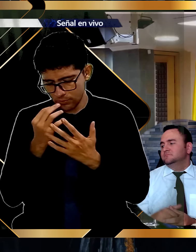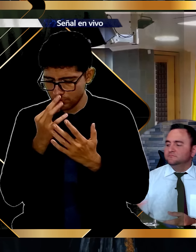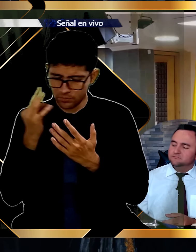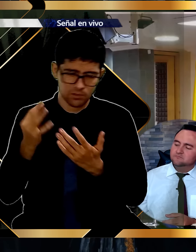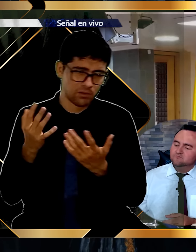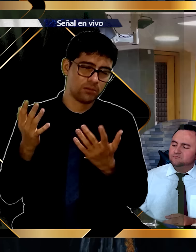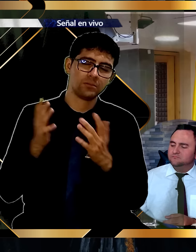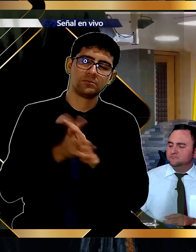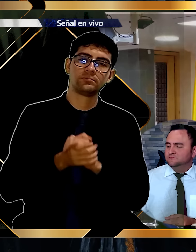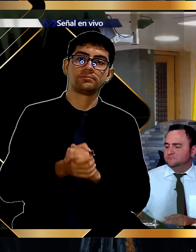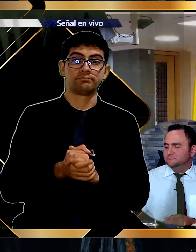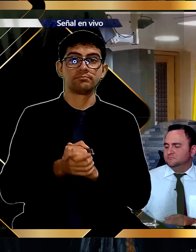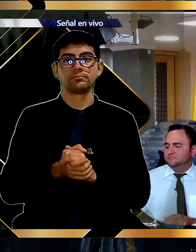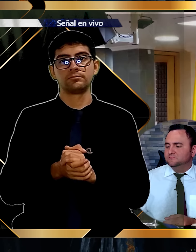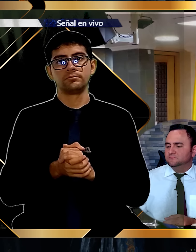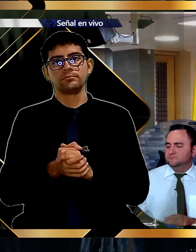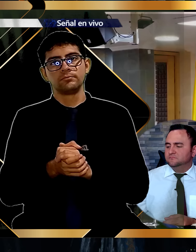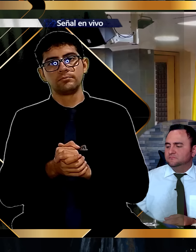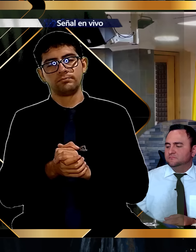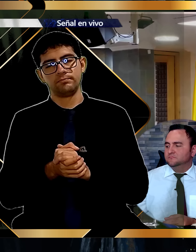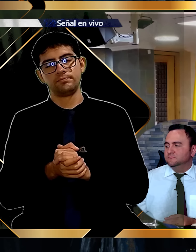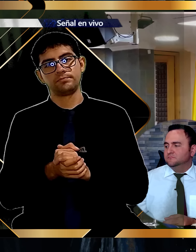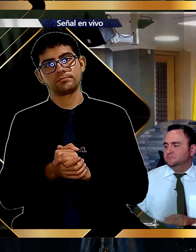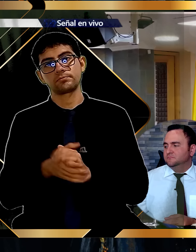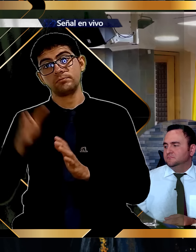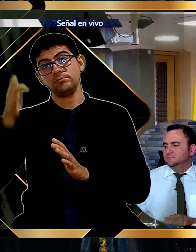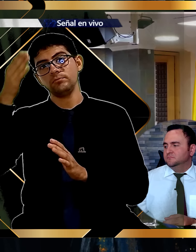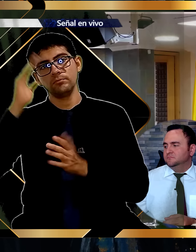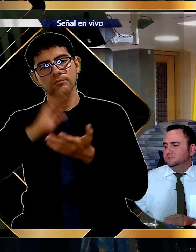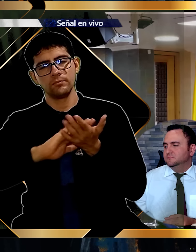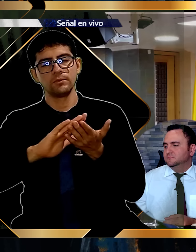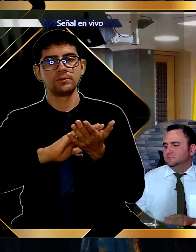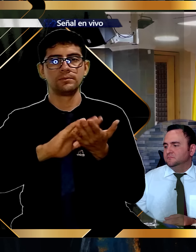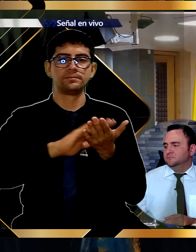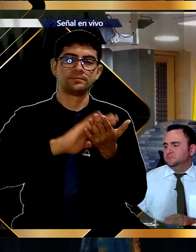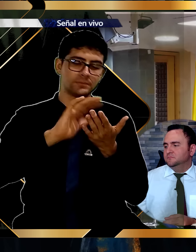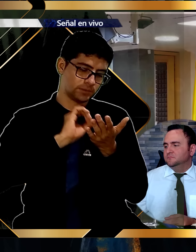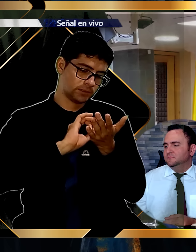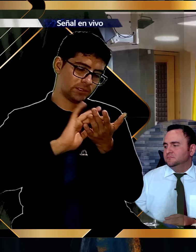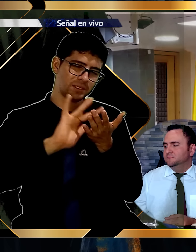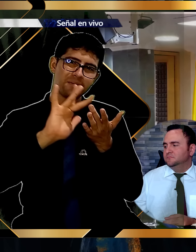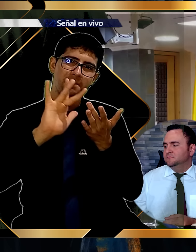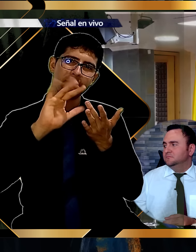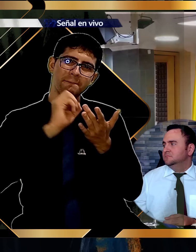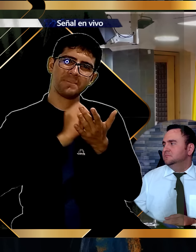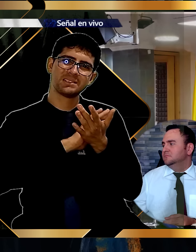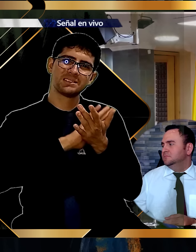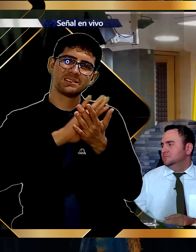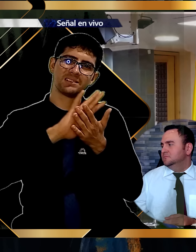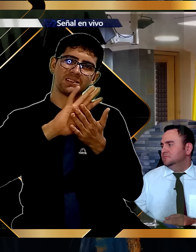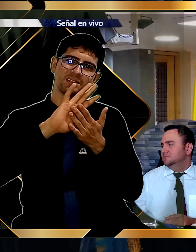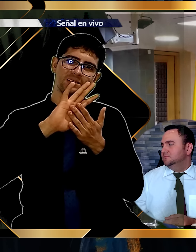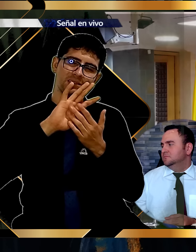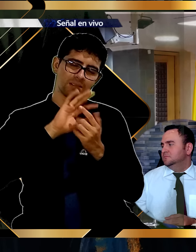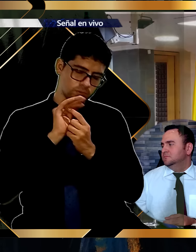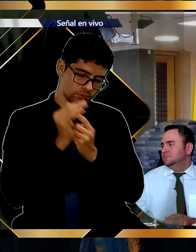Porque el Señor perdona, purifica, santifica y guarda a los suyos.